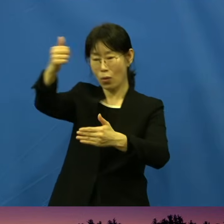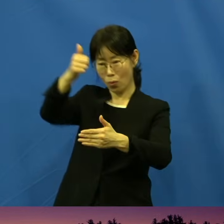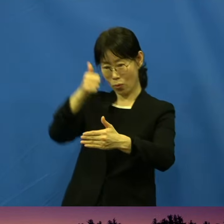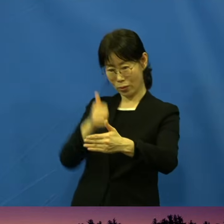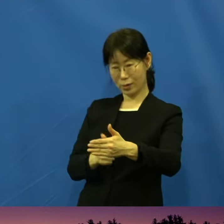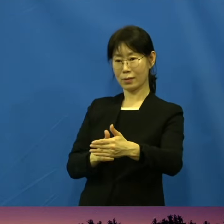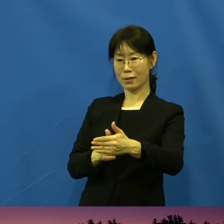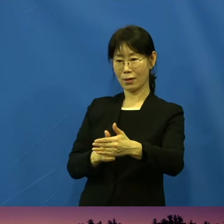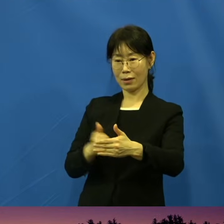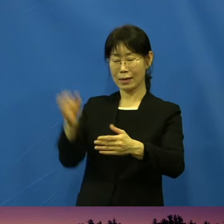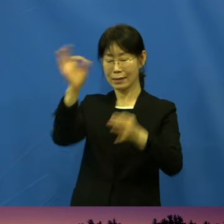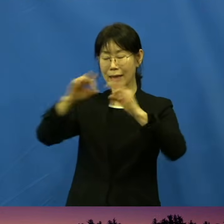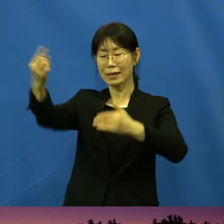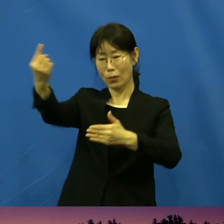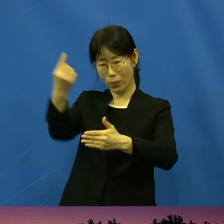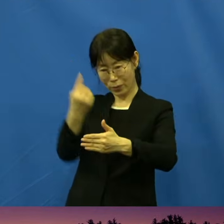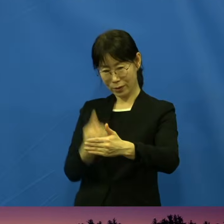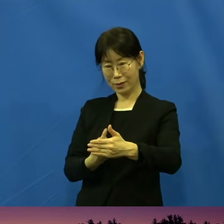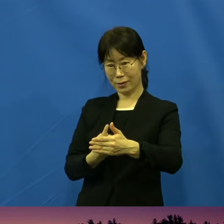안에.